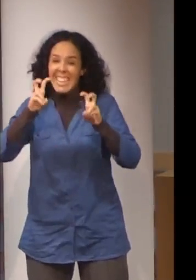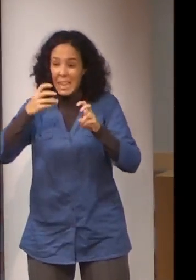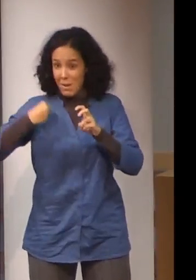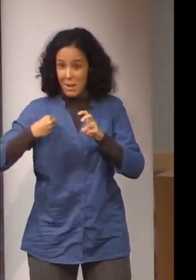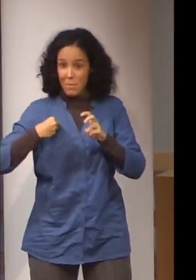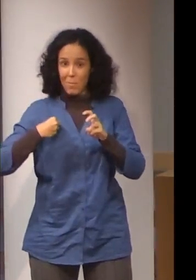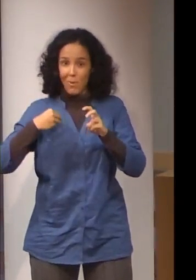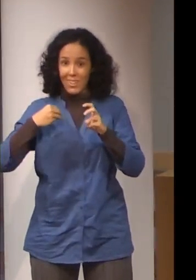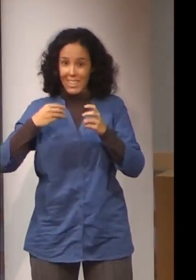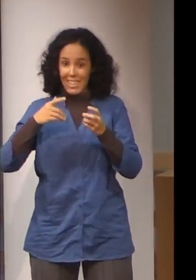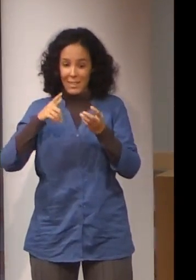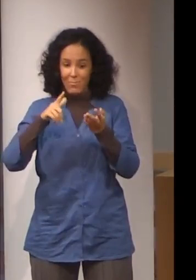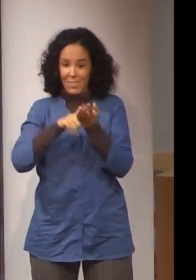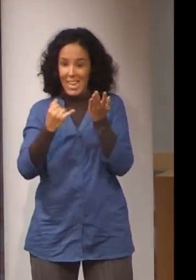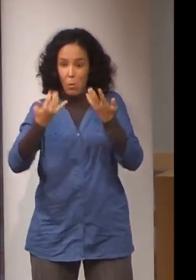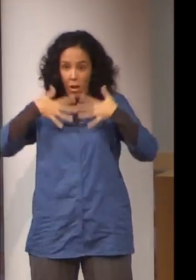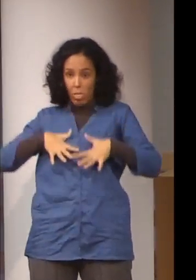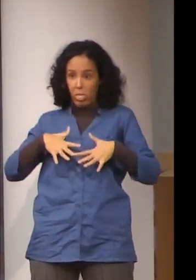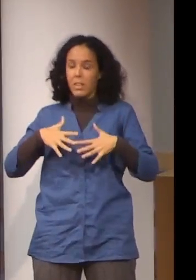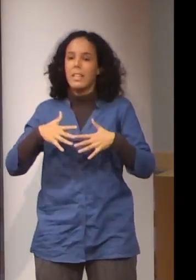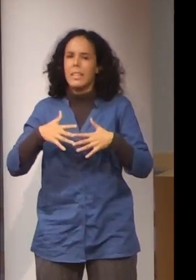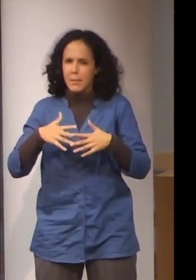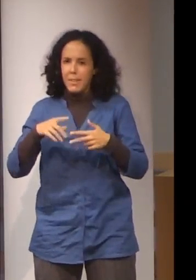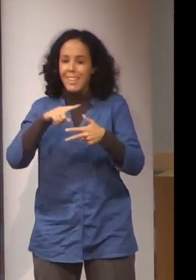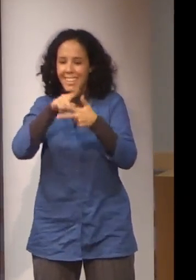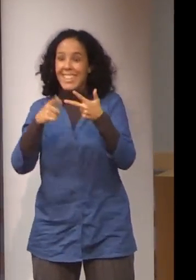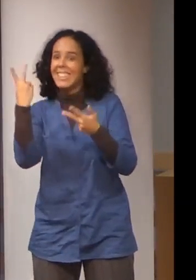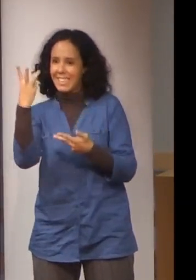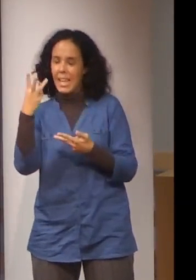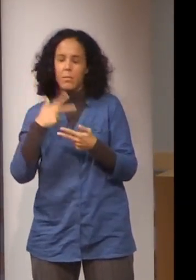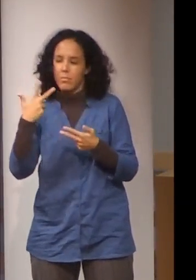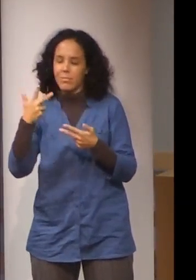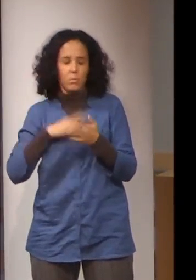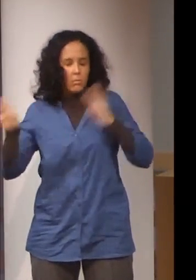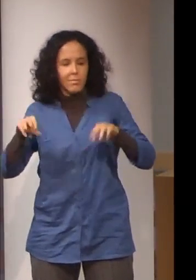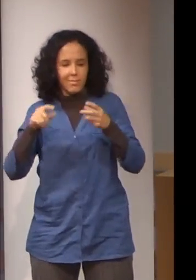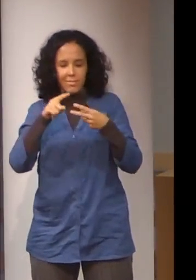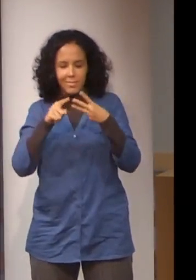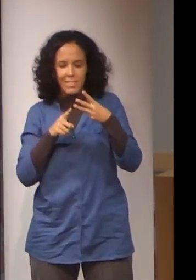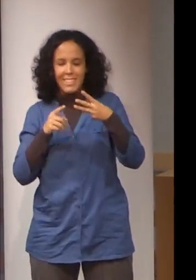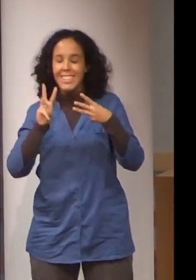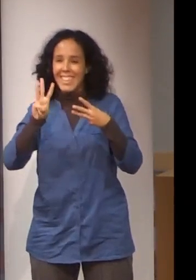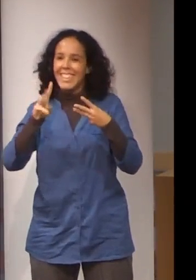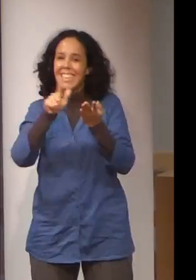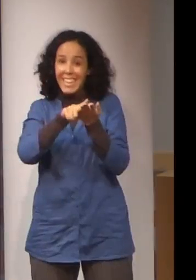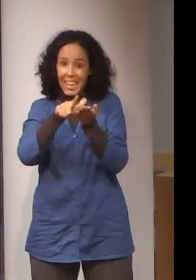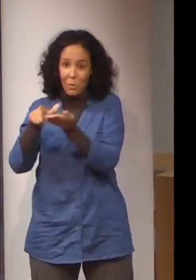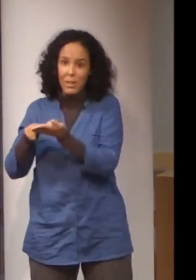se elaboró un material, ella lo llama libro, yo lo llamo videolibro, del tema este que estamos hablando,